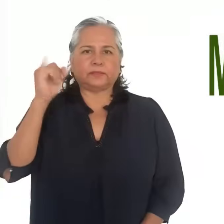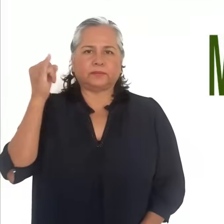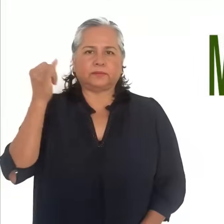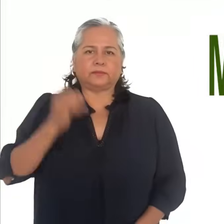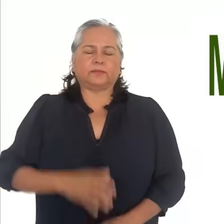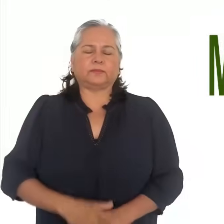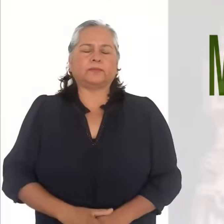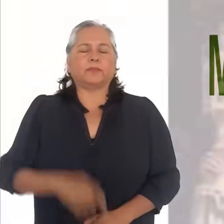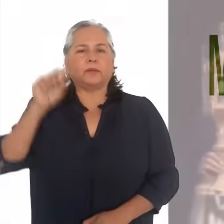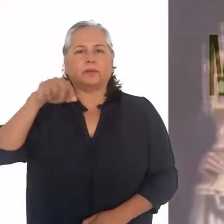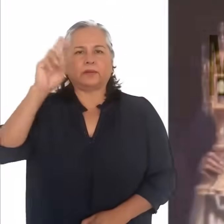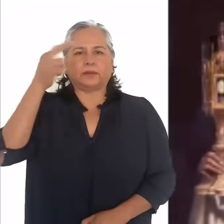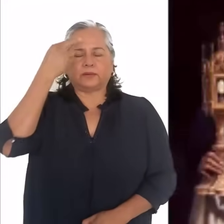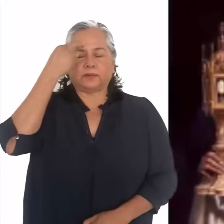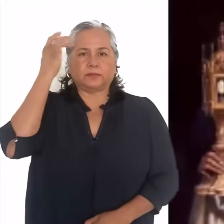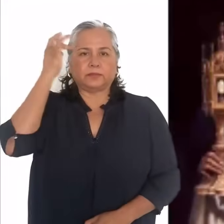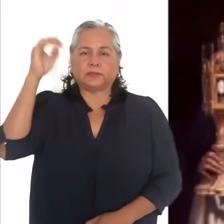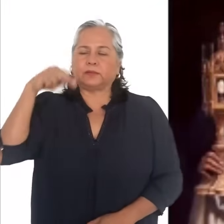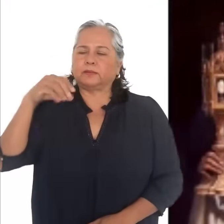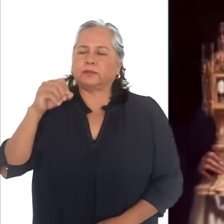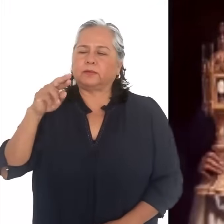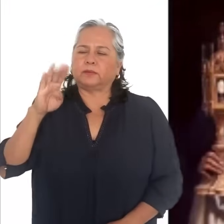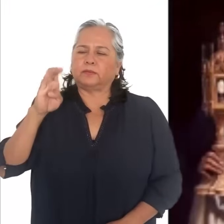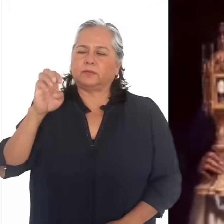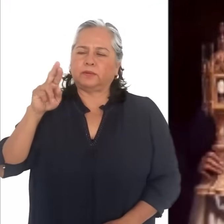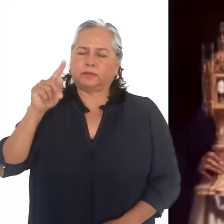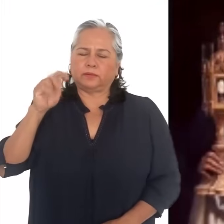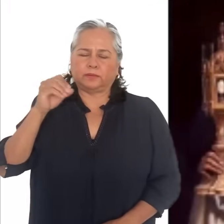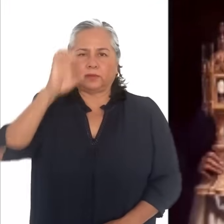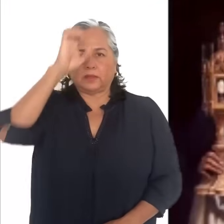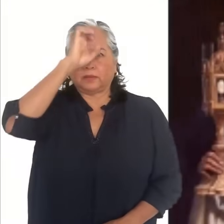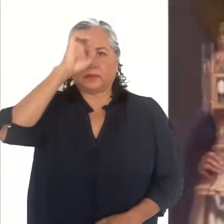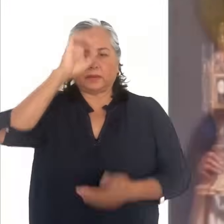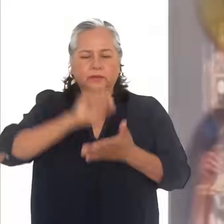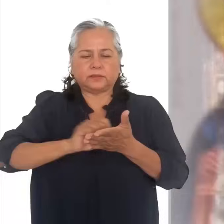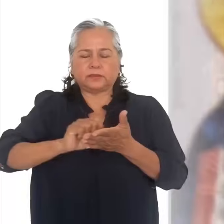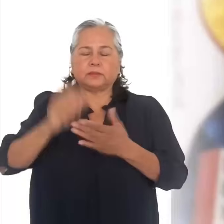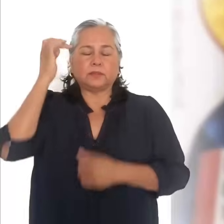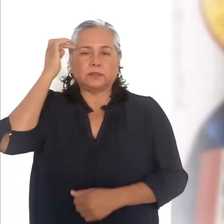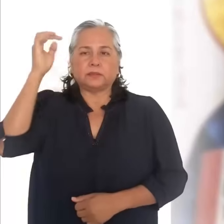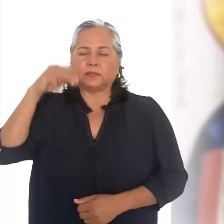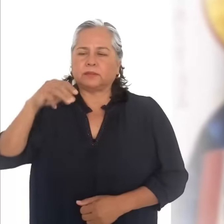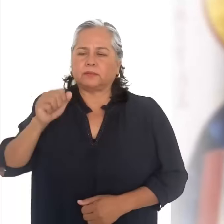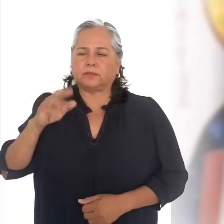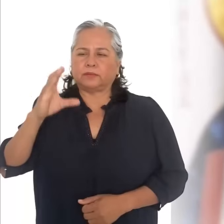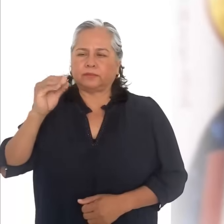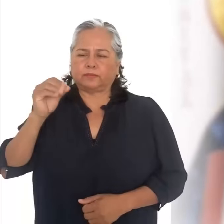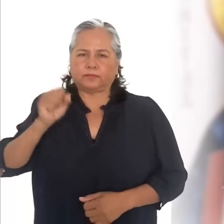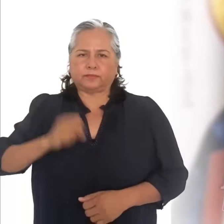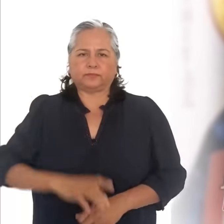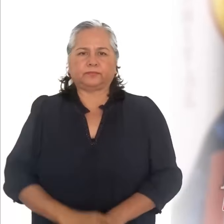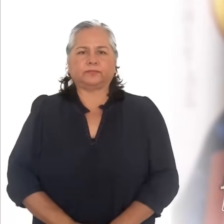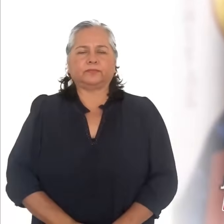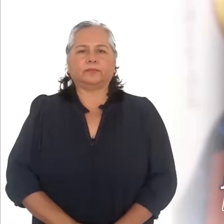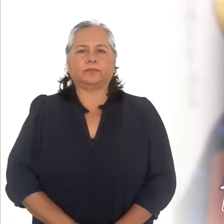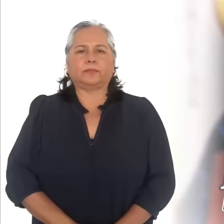6 de junio, San Norberto. Evangelio de San Marcos, capítulo 12, versículos